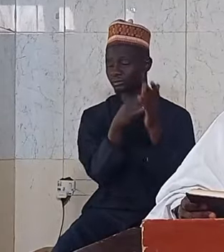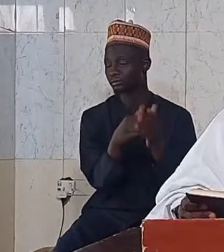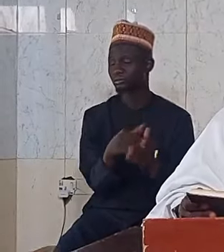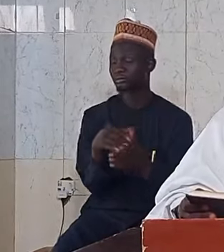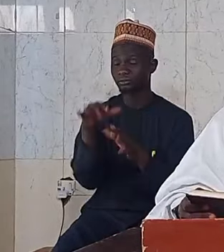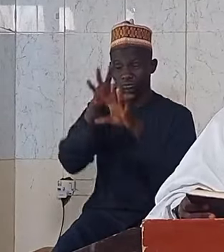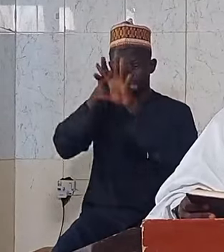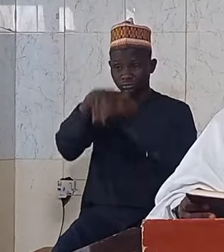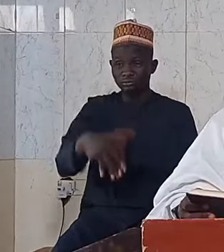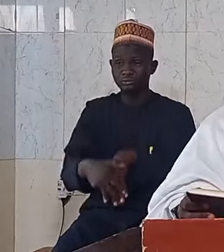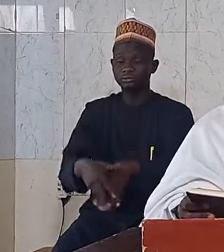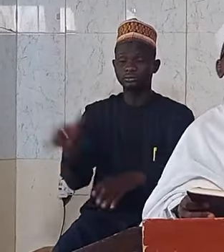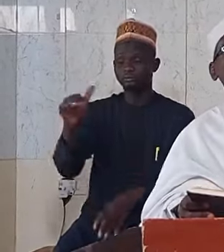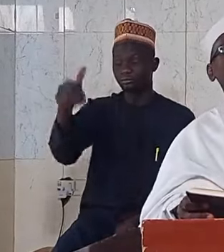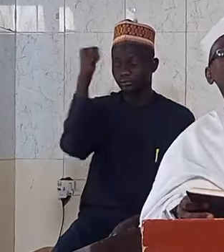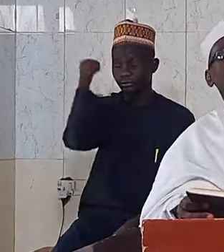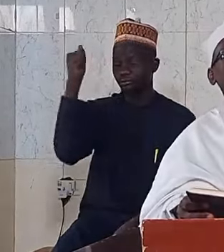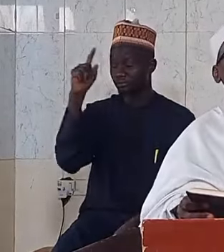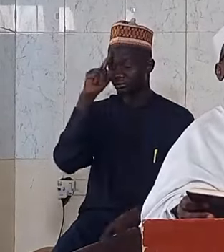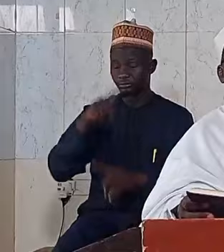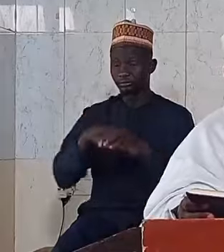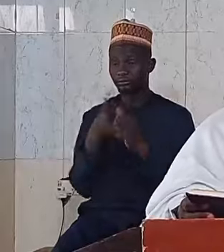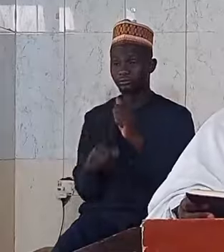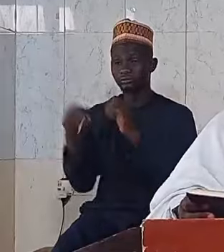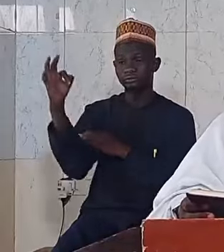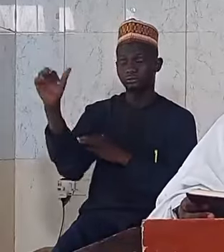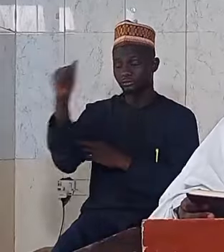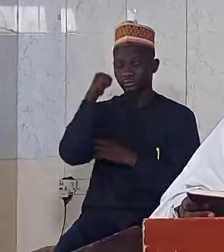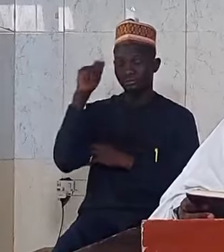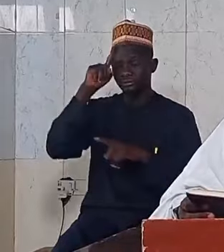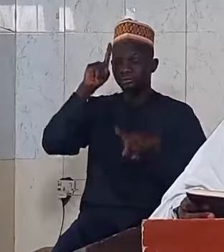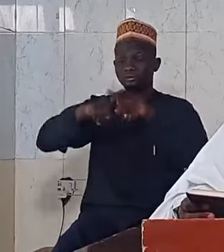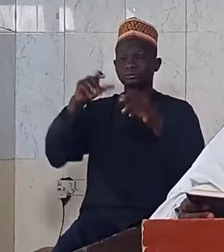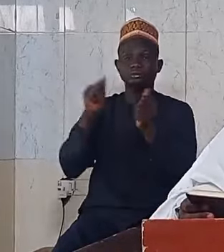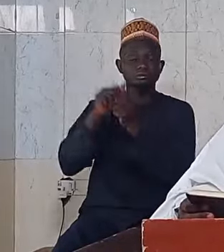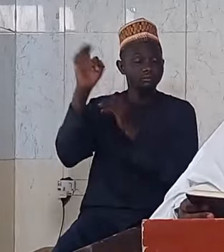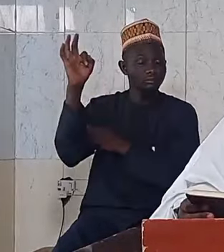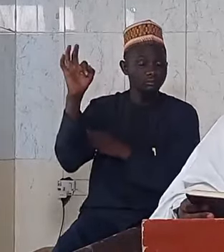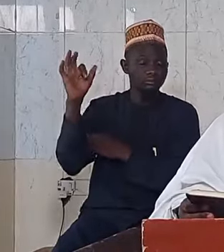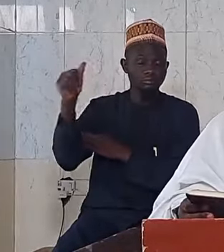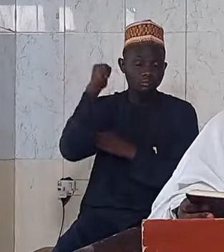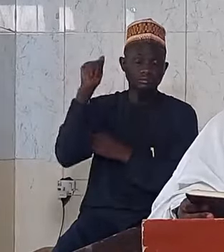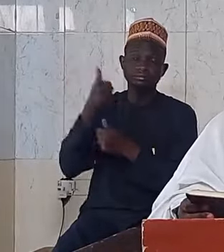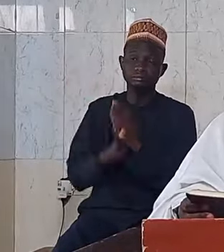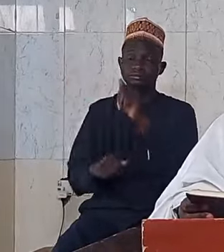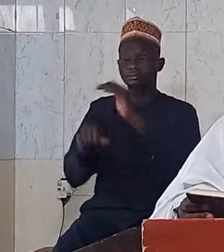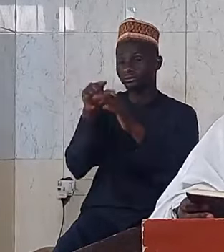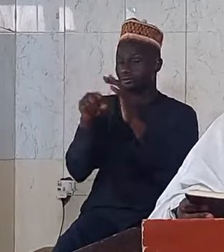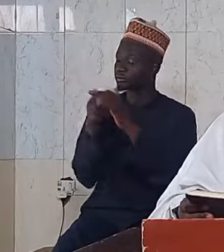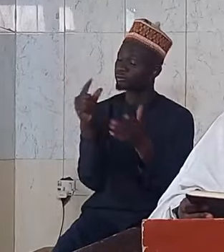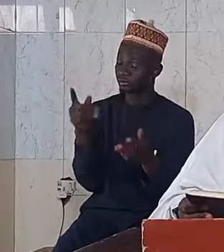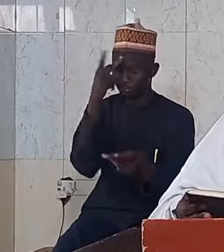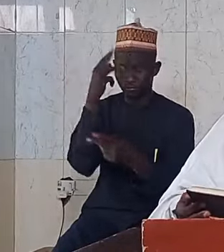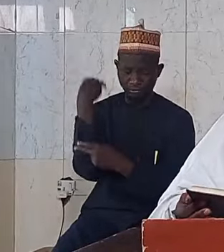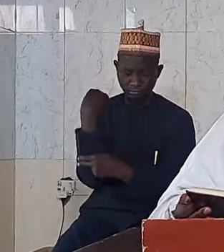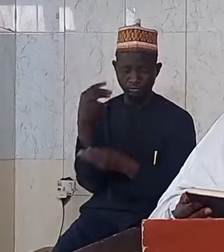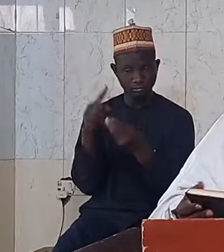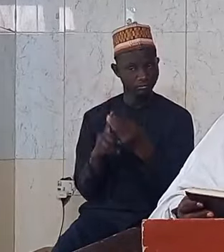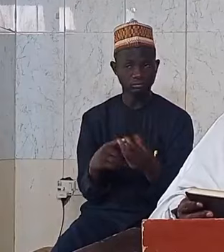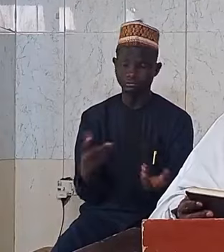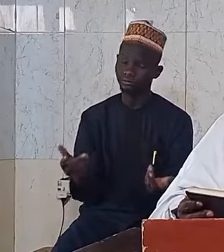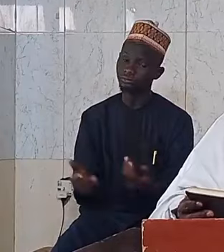munafikai da suka kida'a ga Allah suka kiyarda da shi a matsayin mai hukunci suka kida'a kuma ai suka kiyarda da manzon Allah sallallahu alaihi wasallam a